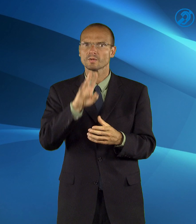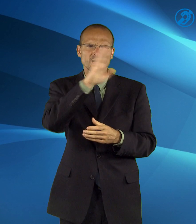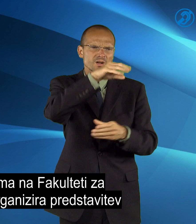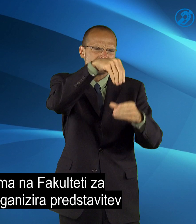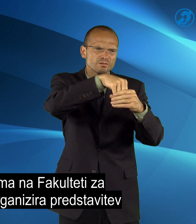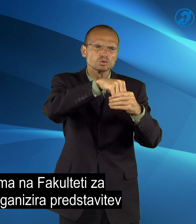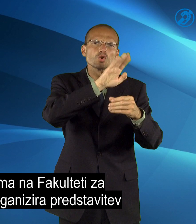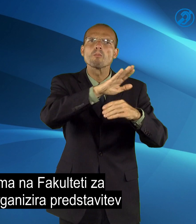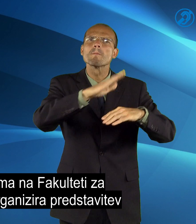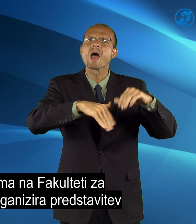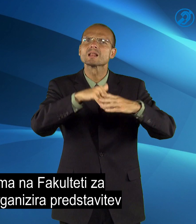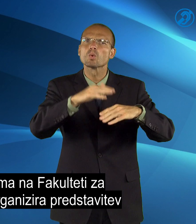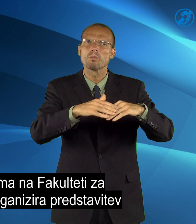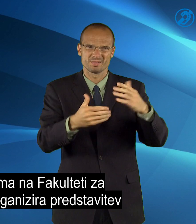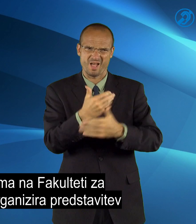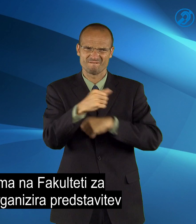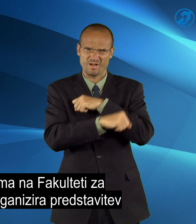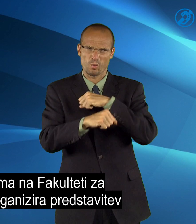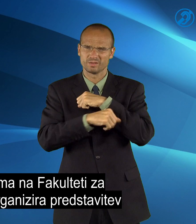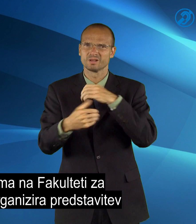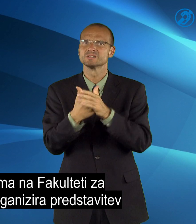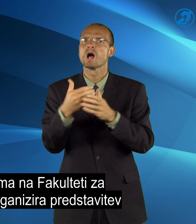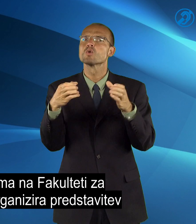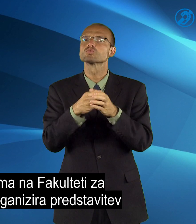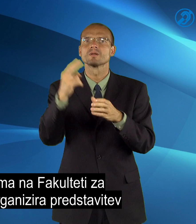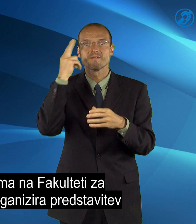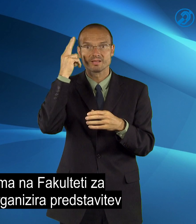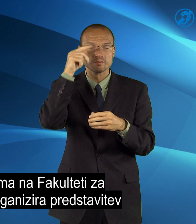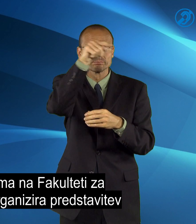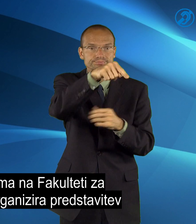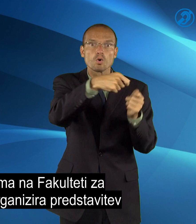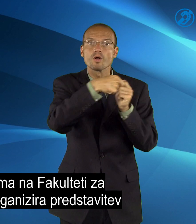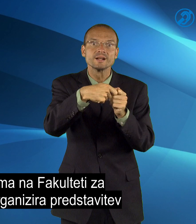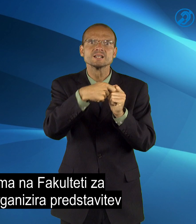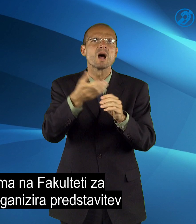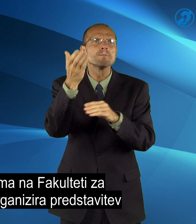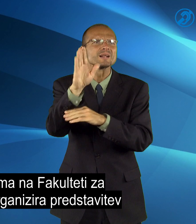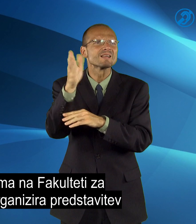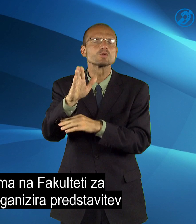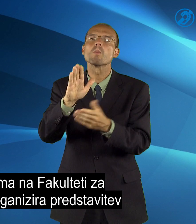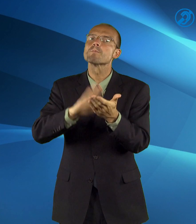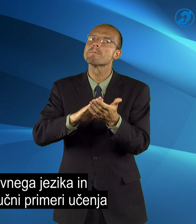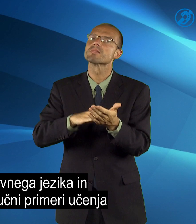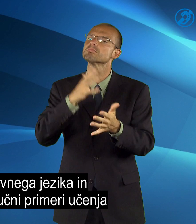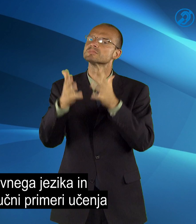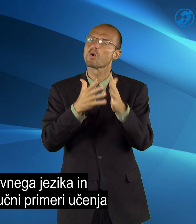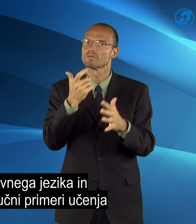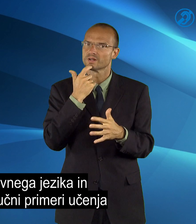V sklopu praktikuma na Fakulteti za družbene vede se organizira predstavitev pomena znakovnega jezika in